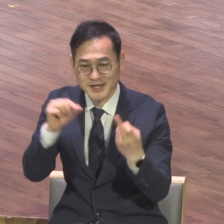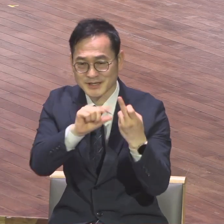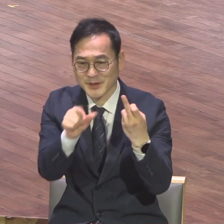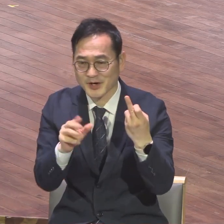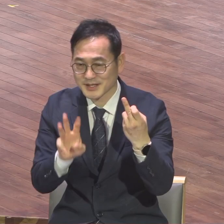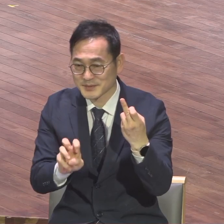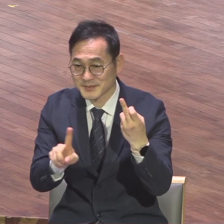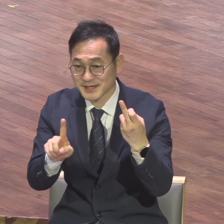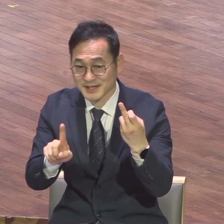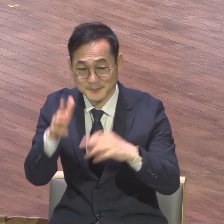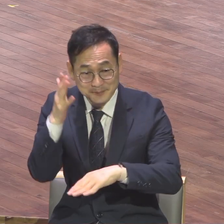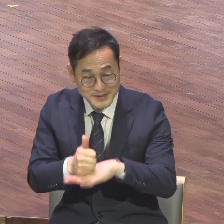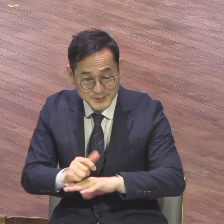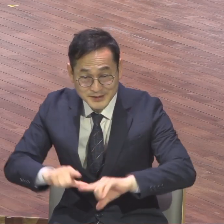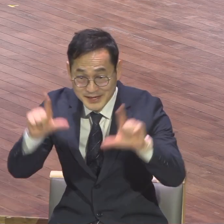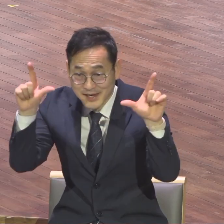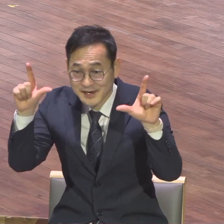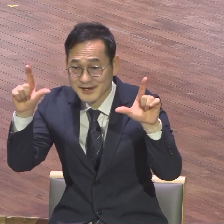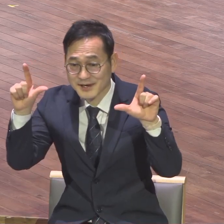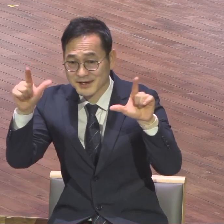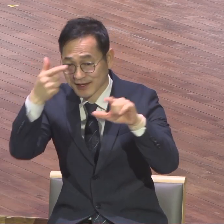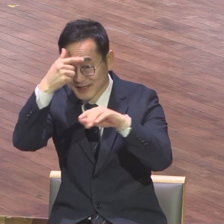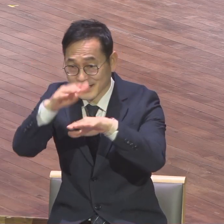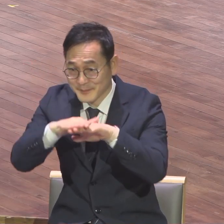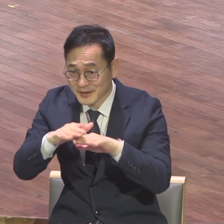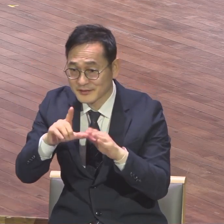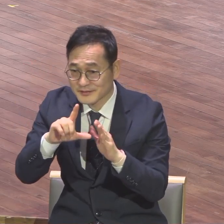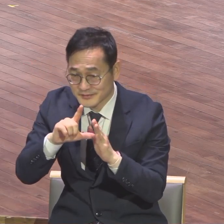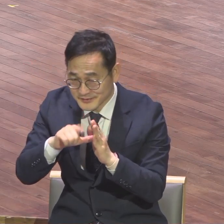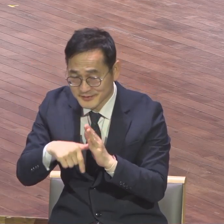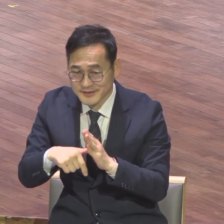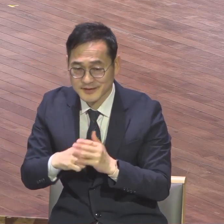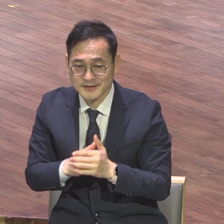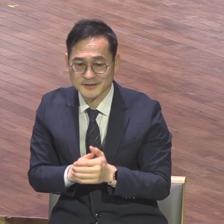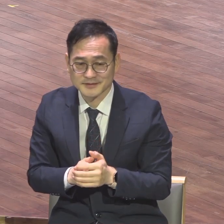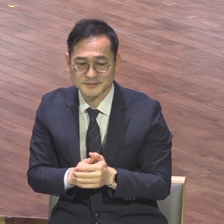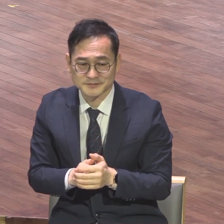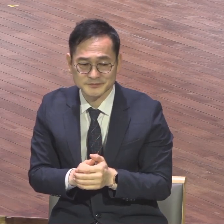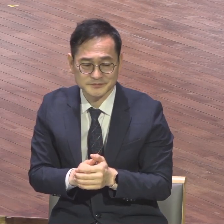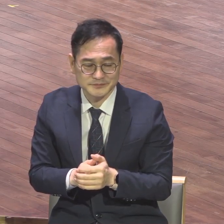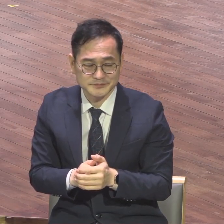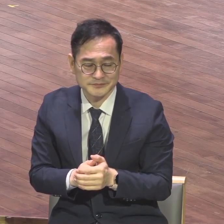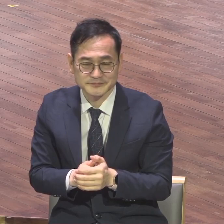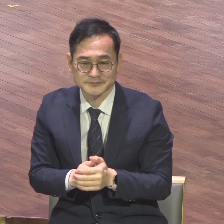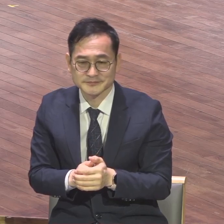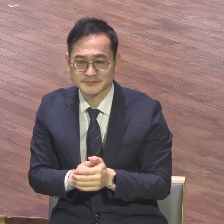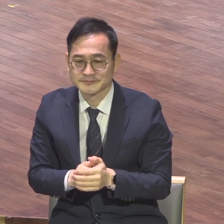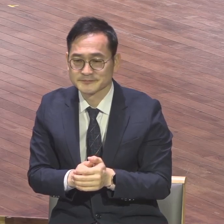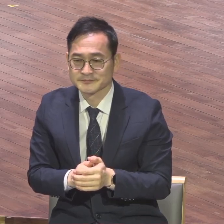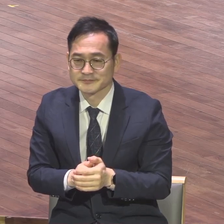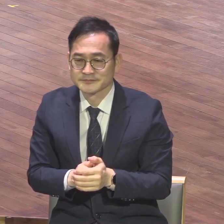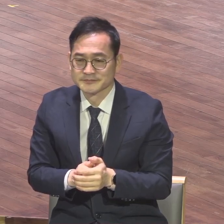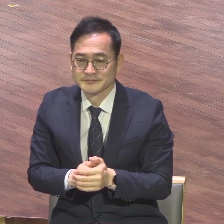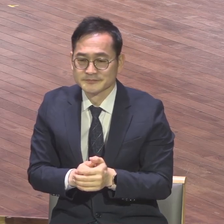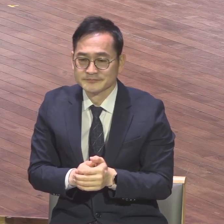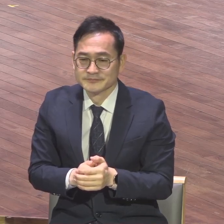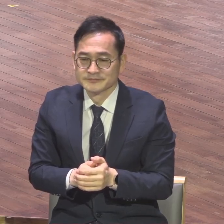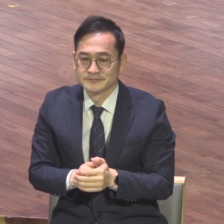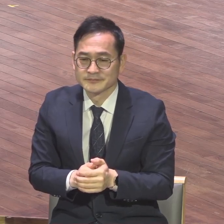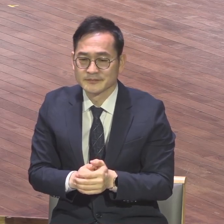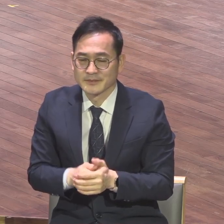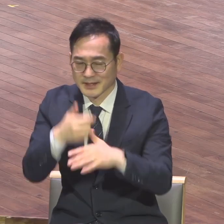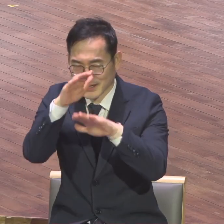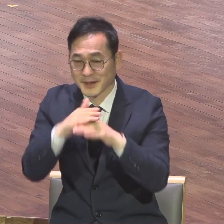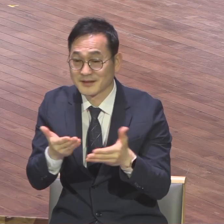다 연말 마지막 시간 연초를 맞이하면서 하나님 앞에 나와 예배하면서 그렇게